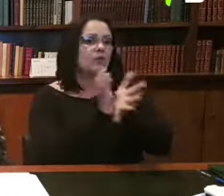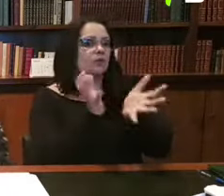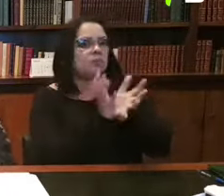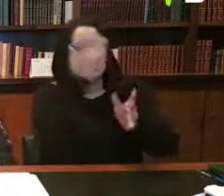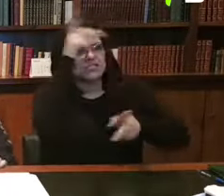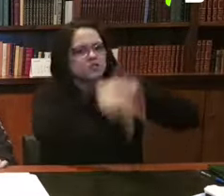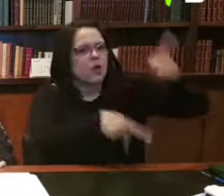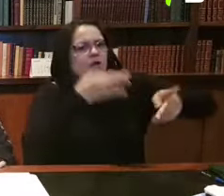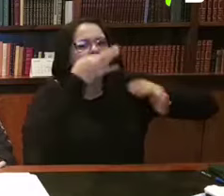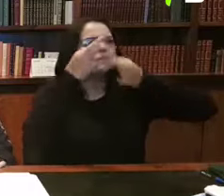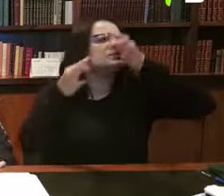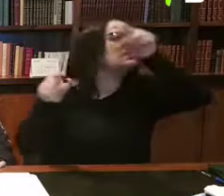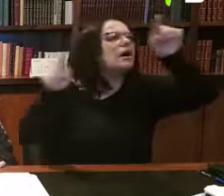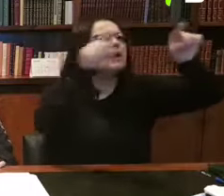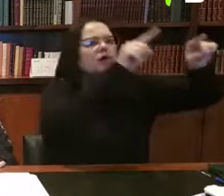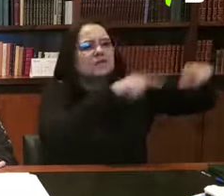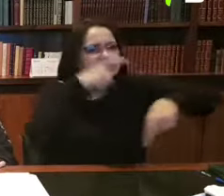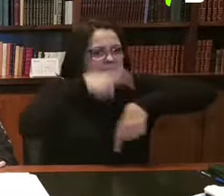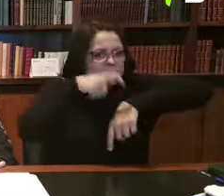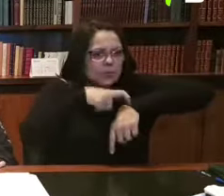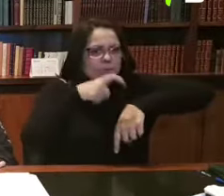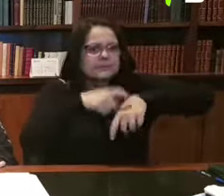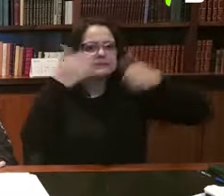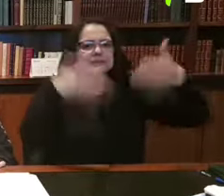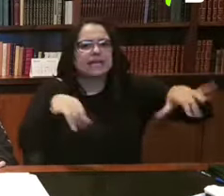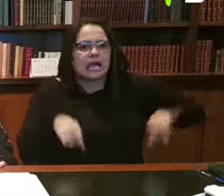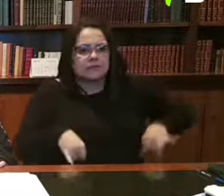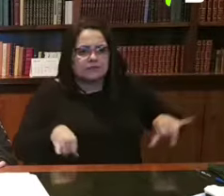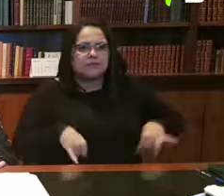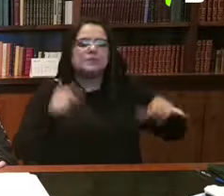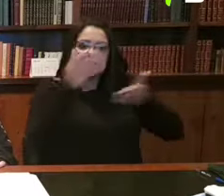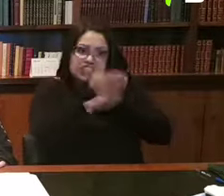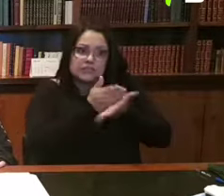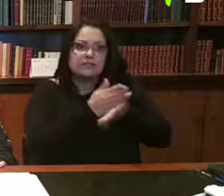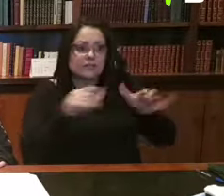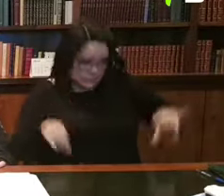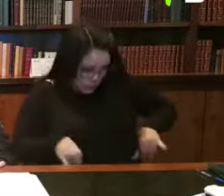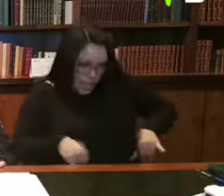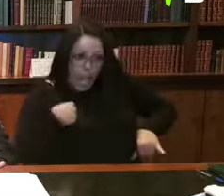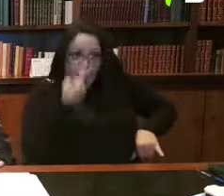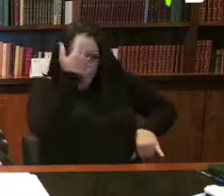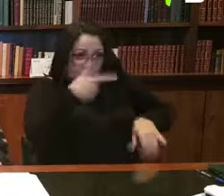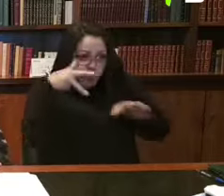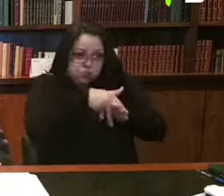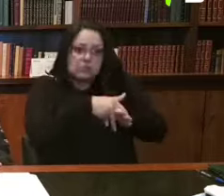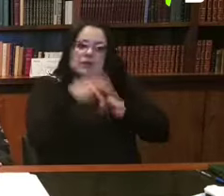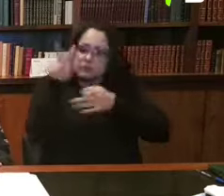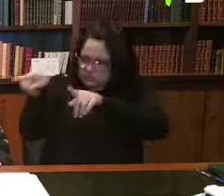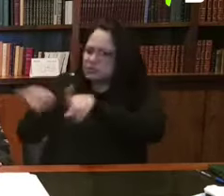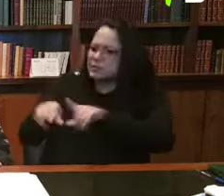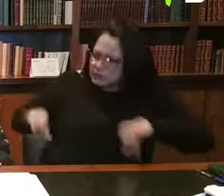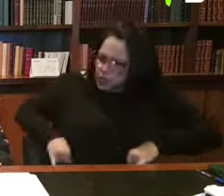pública em geral acho que na hora de sacrifício e sacrifício tem que ser compartilhado então opinião pública